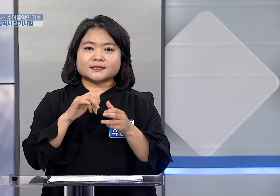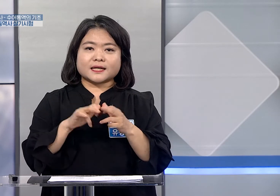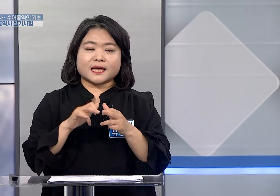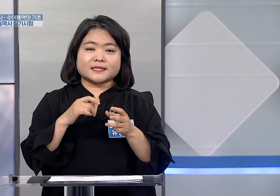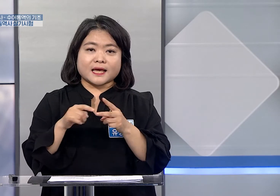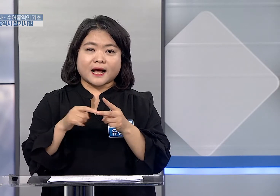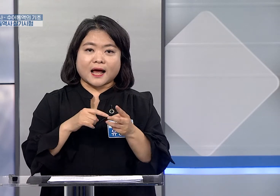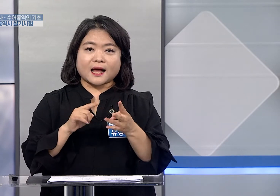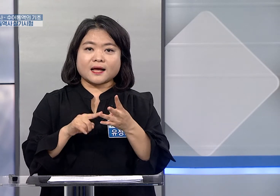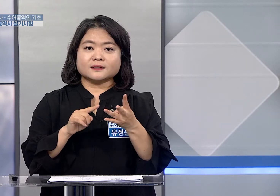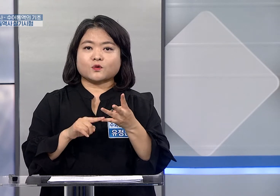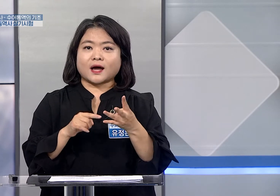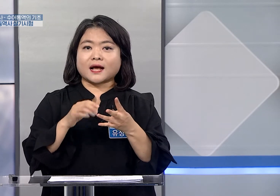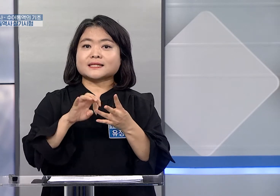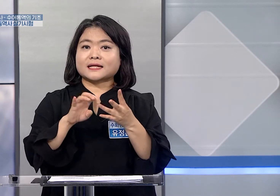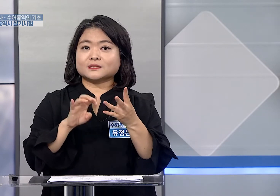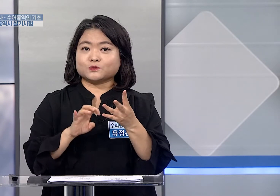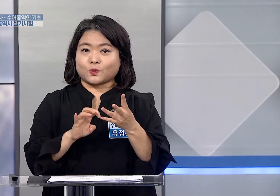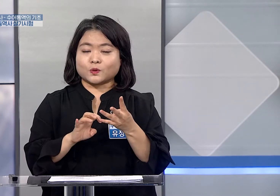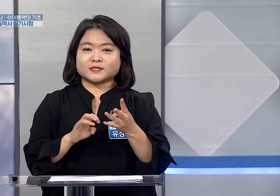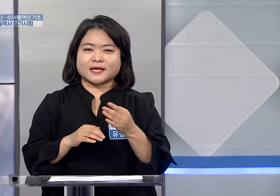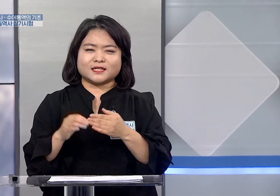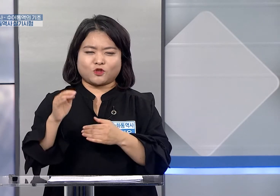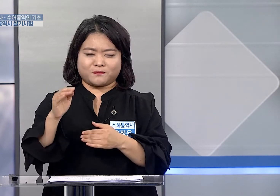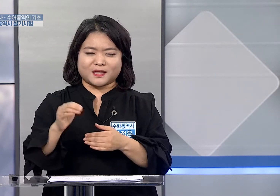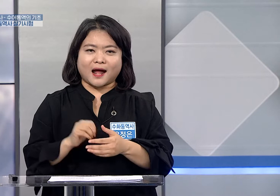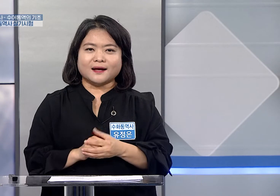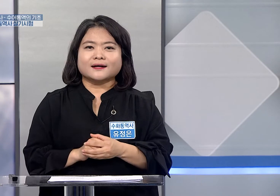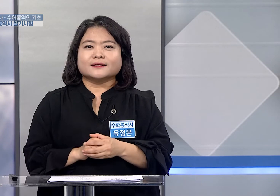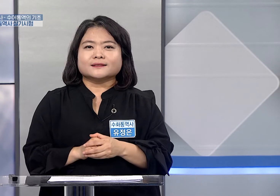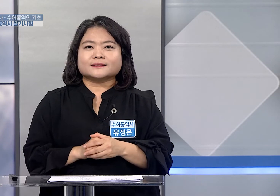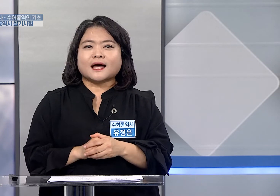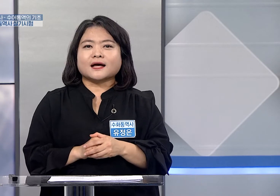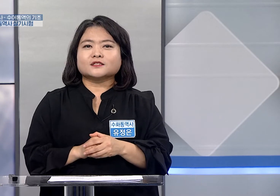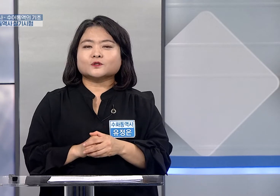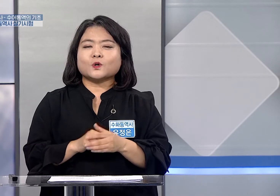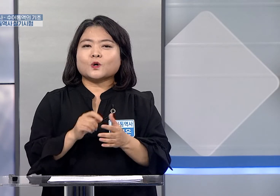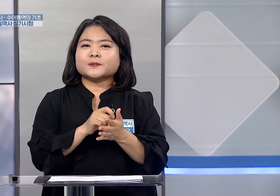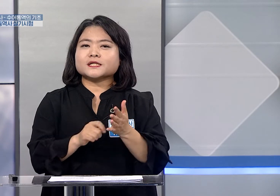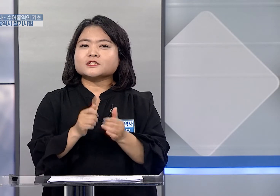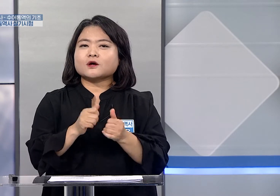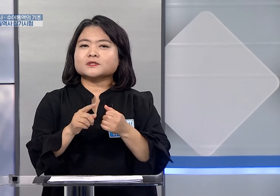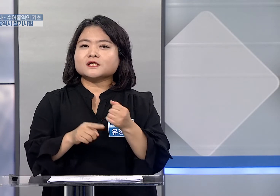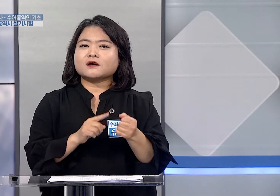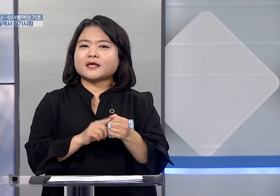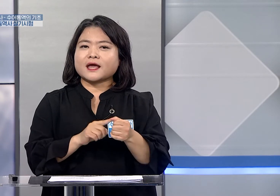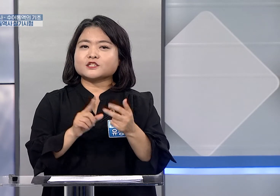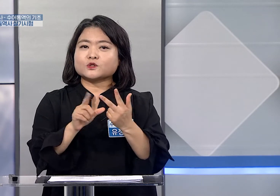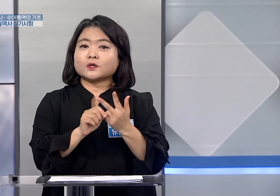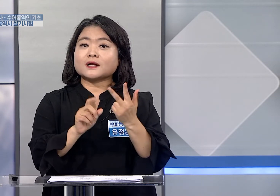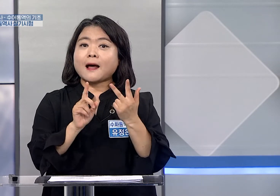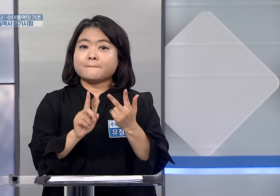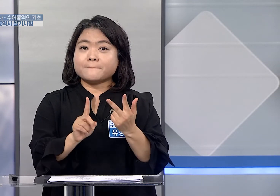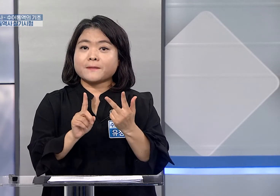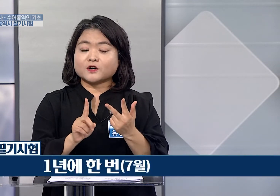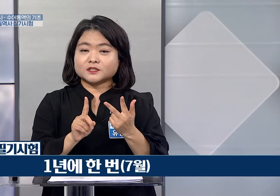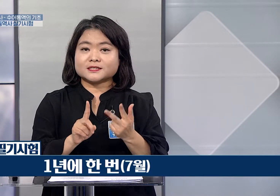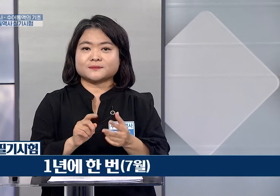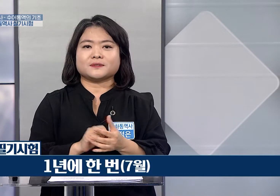청각장애 이해가 과락 40으로 진행이 됩니다. 자, 그리고 필기시험은 1년에 7월 한 번